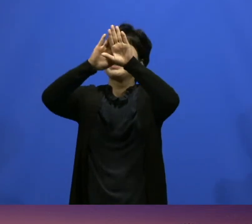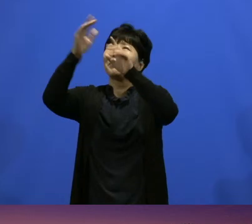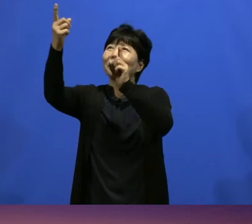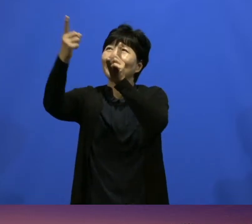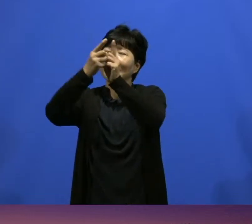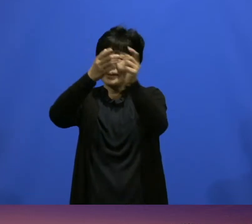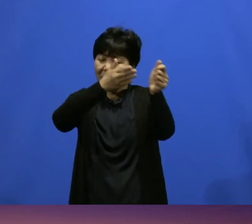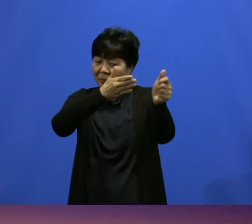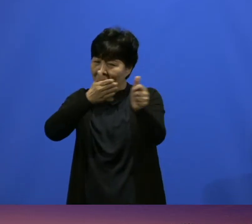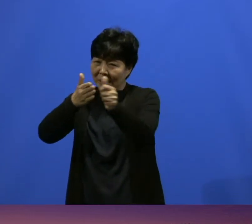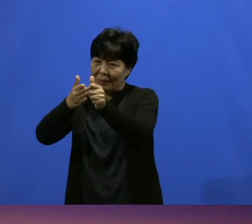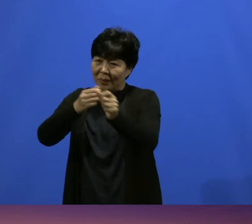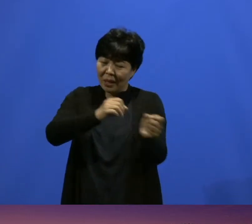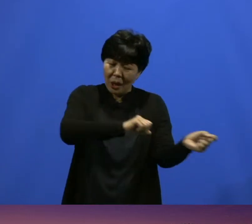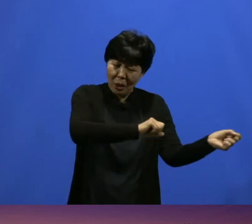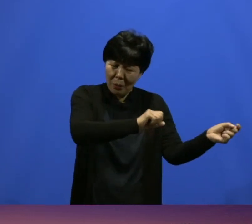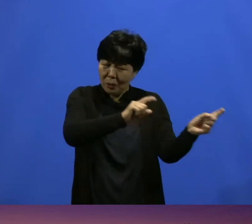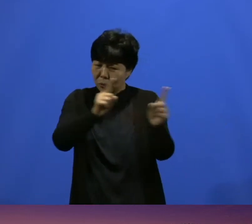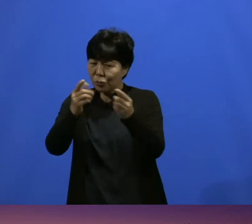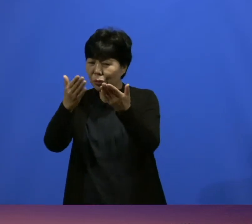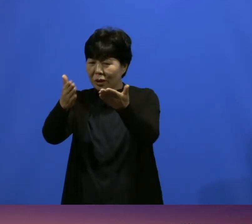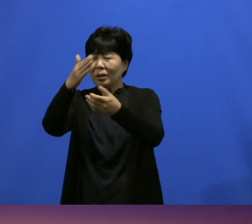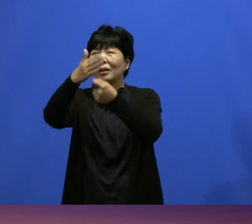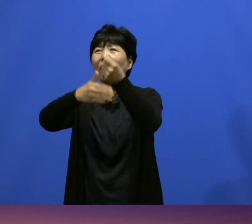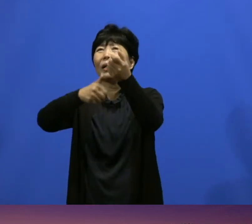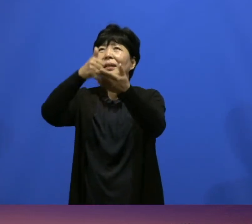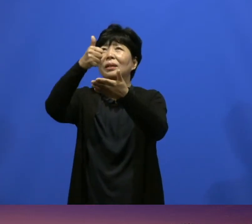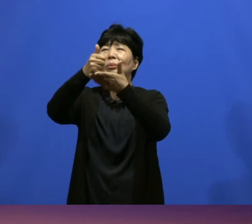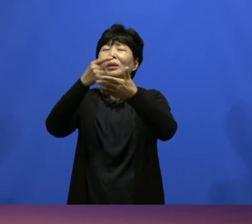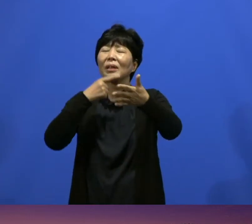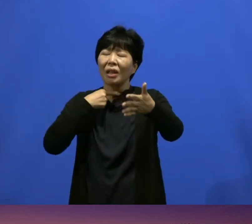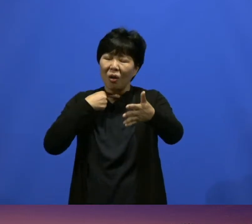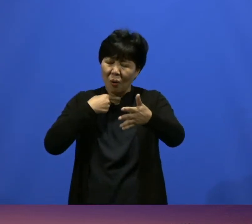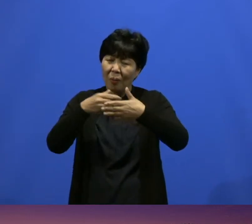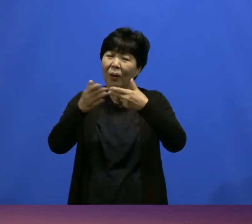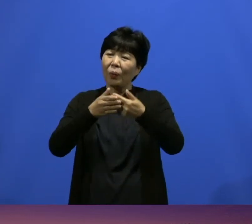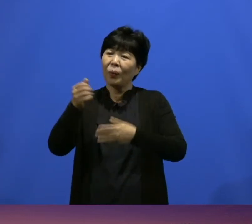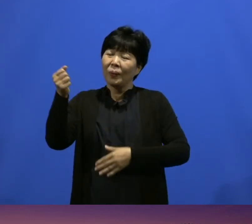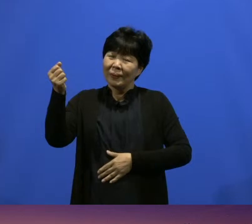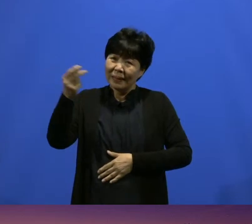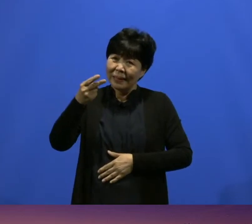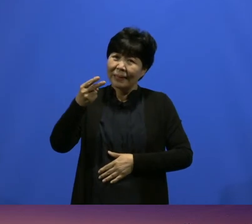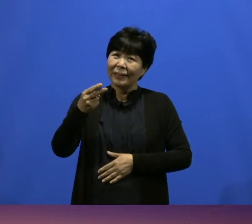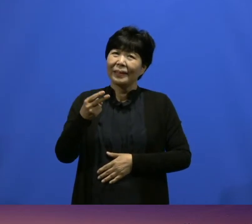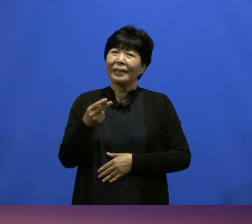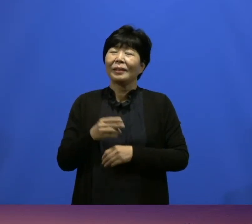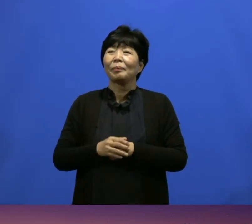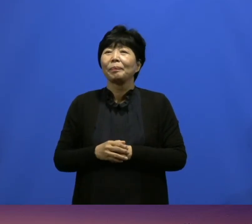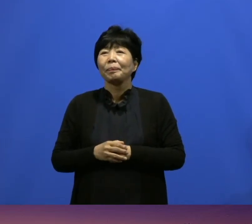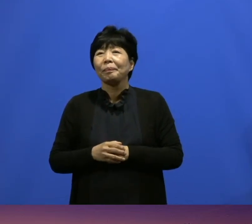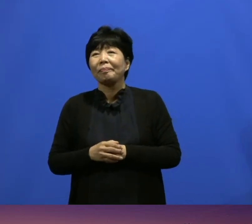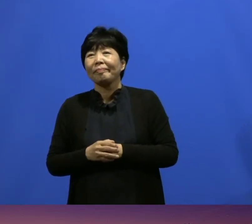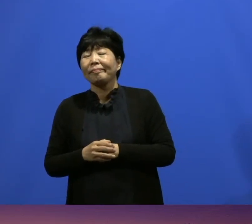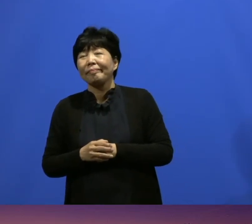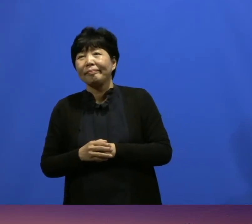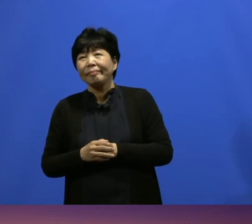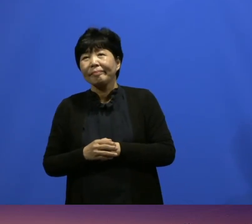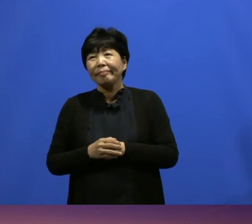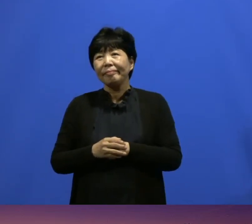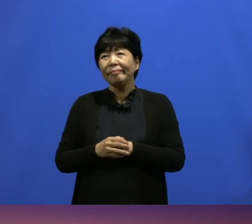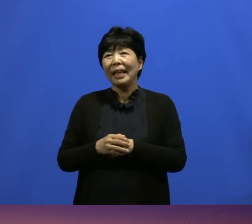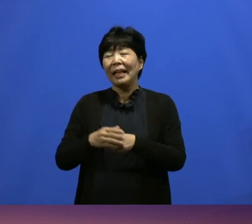바랍니다. 그래서 회복시키시는 하나님의 역사를 경험하고 다시 또 이 한 해를 잘 마무리하고 내년을